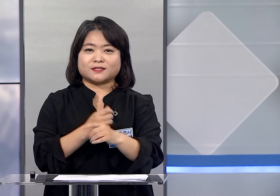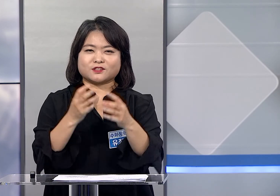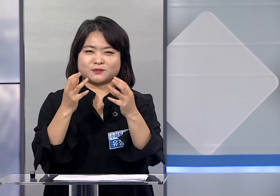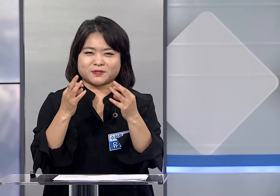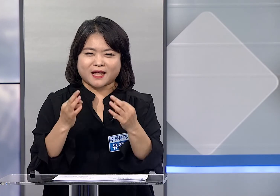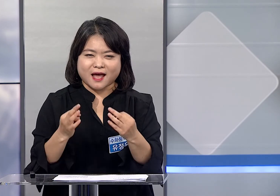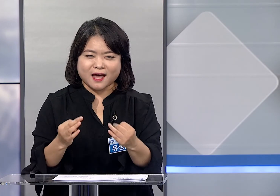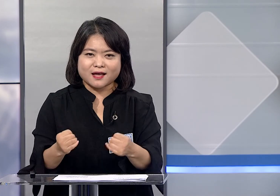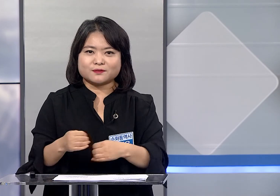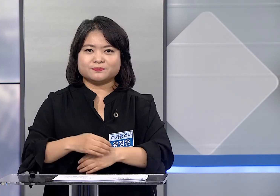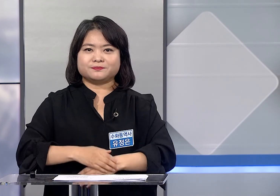많으셨습니다.